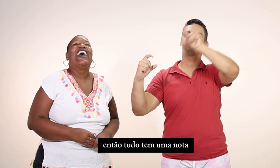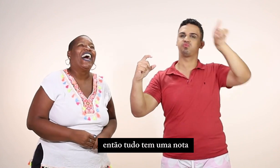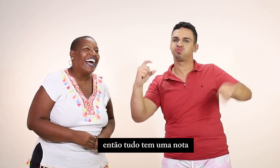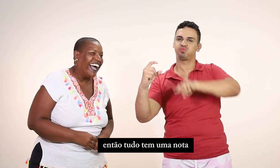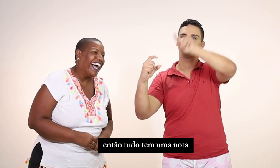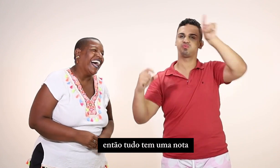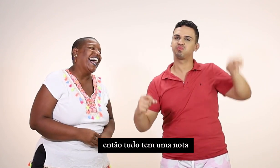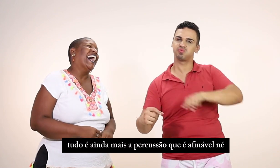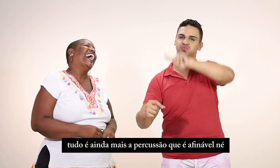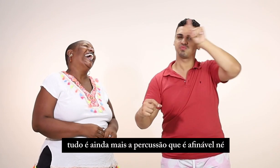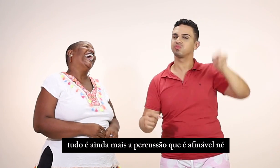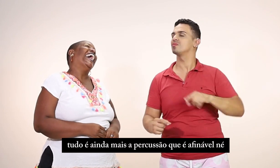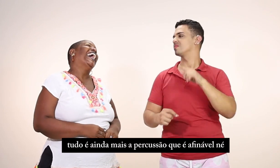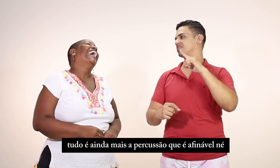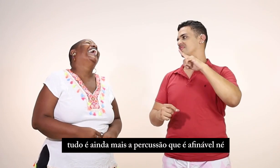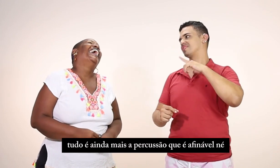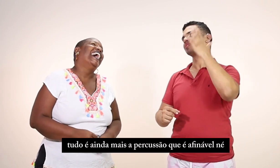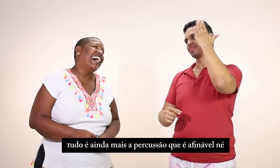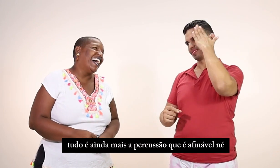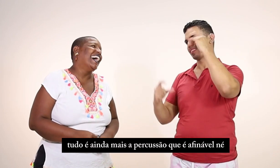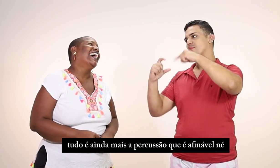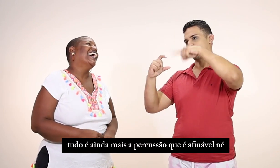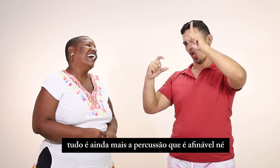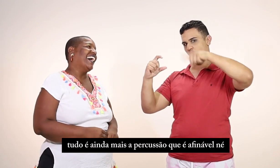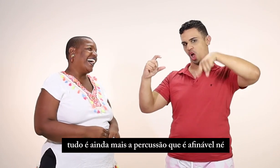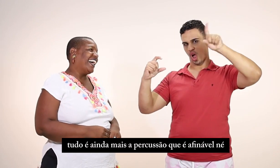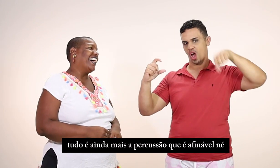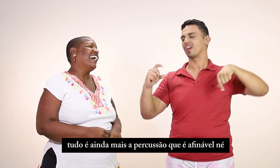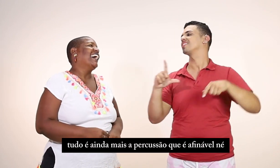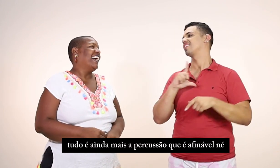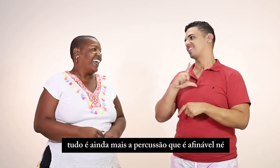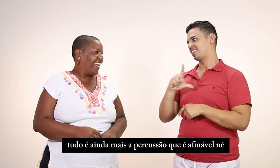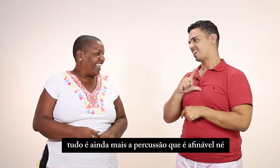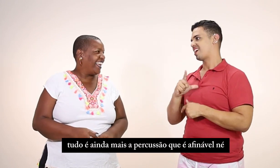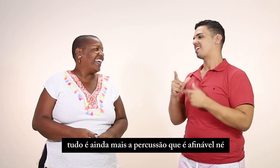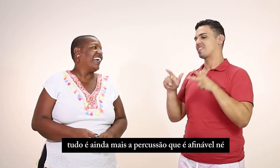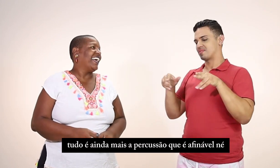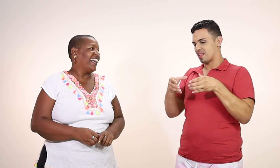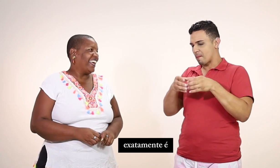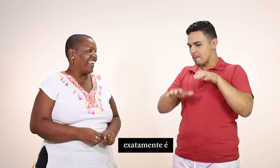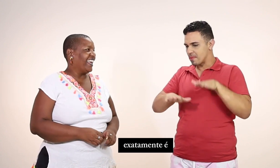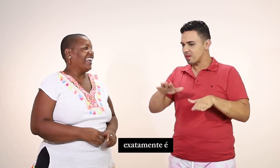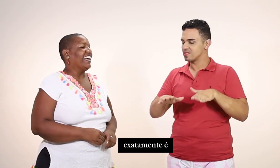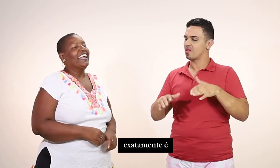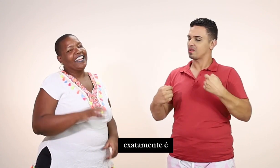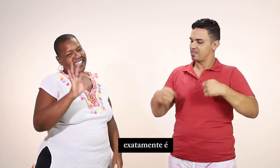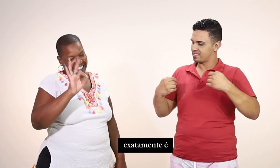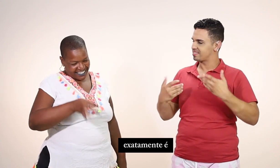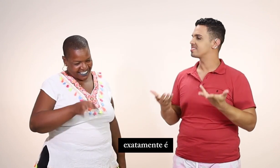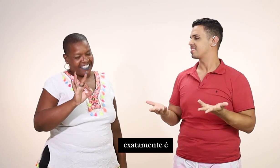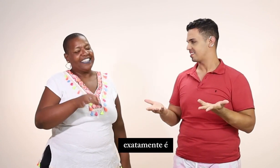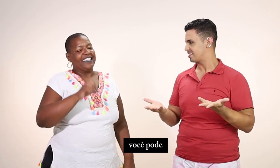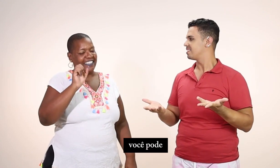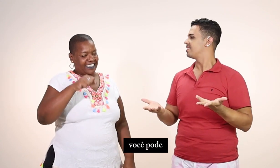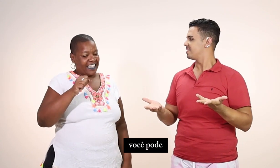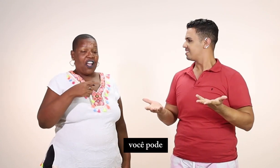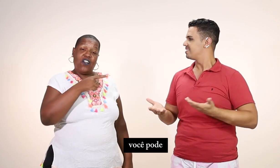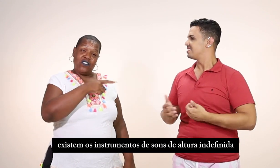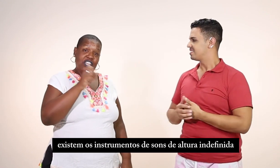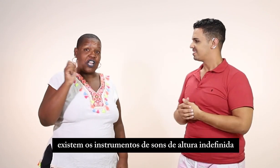tem uma nota, tudo, ainda mais a percussão que é afinável, né? Exatamente. Você pode...